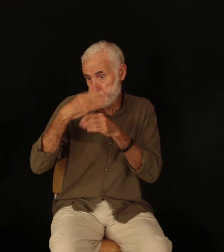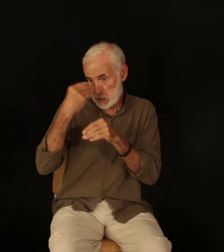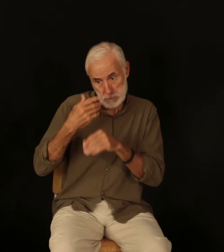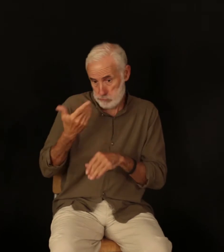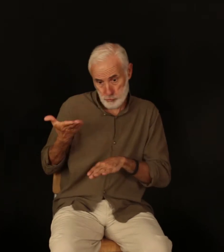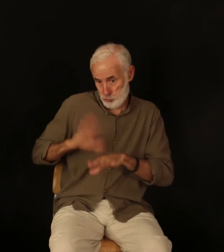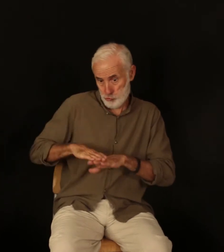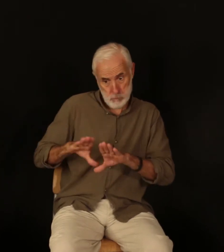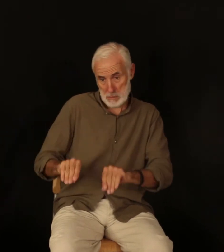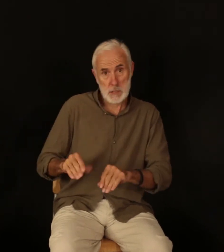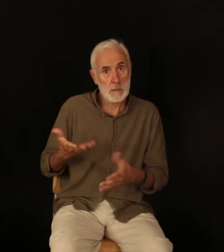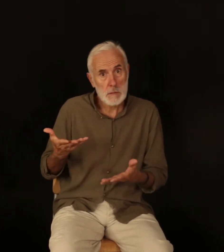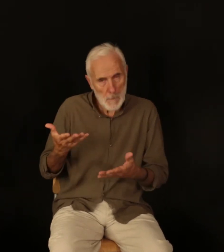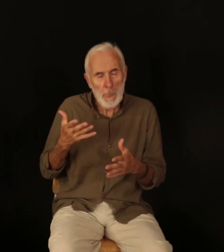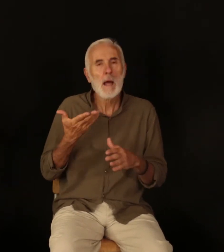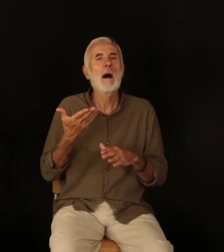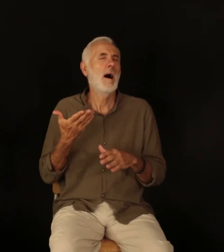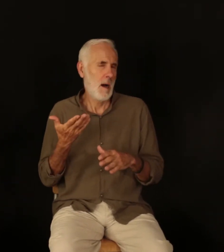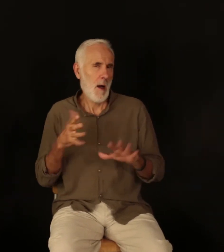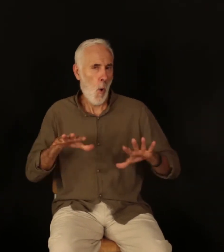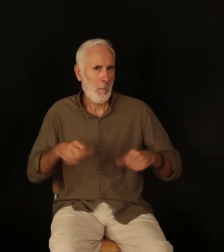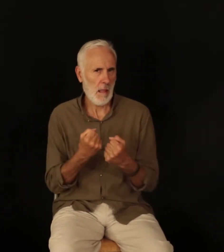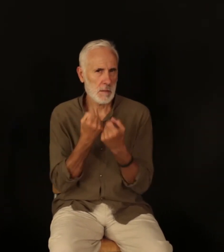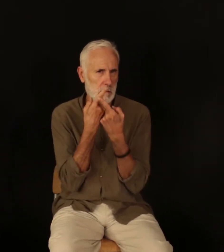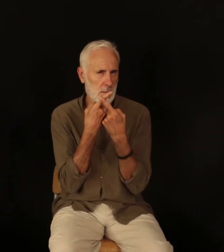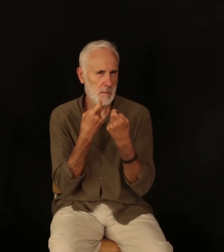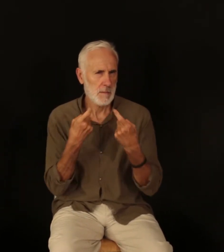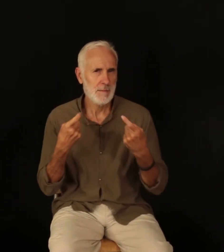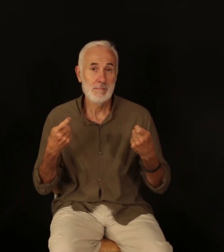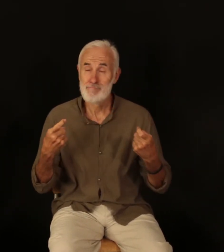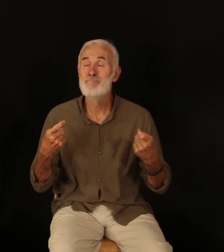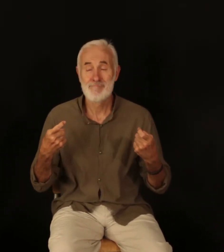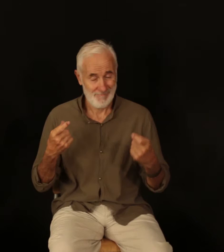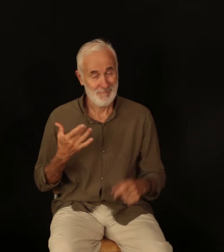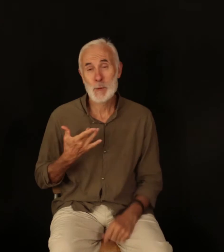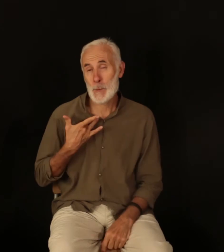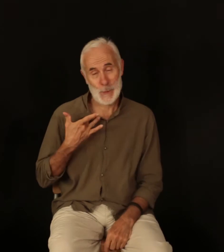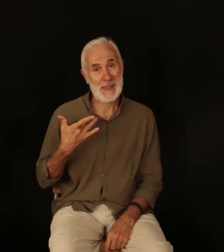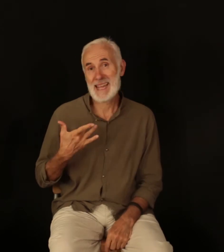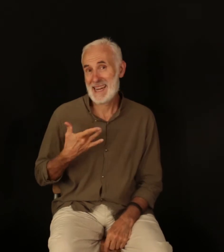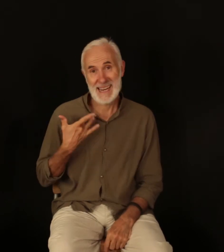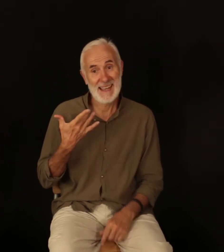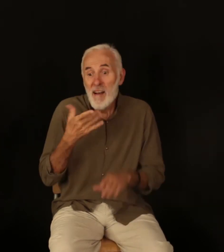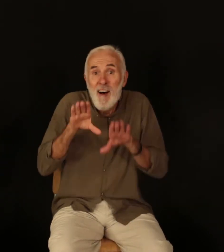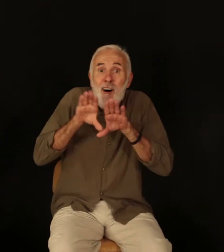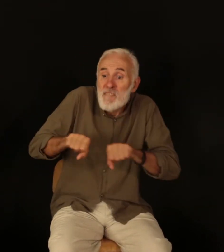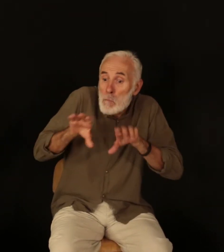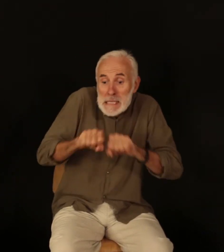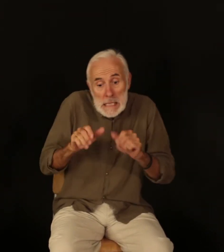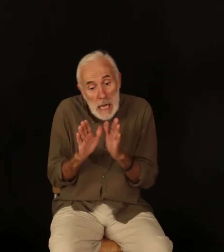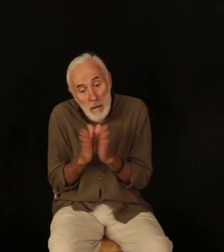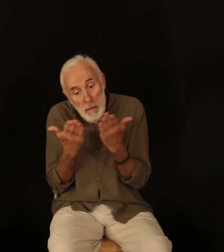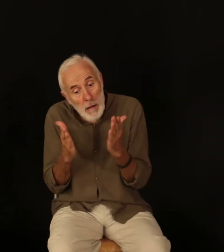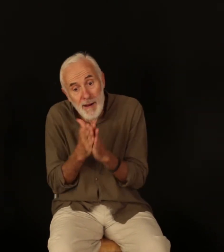apportent des compétences tout à fait diverses parce qu'il y a besoin de savoir-faire très divers pour fabriquer une revue en